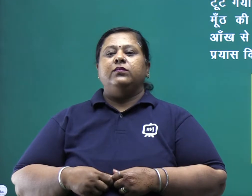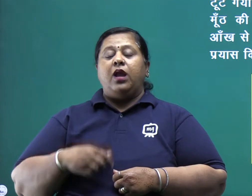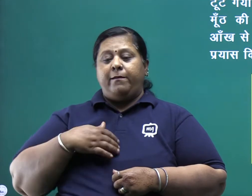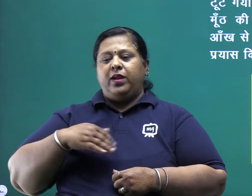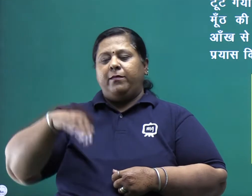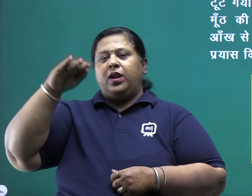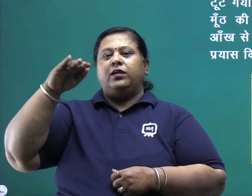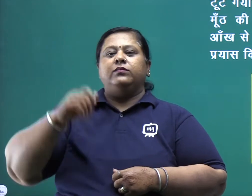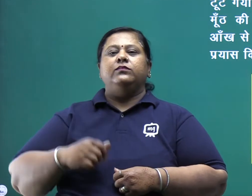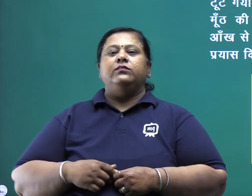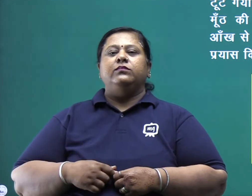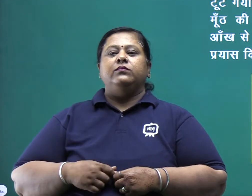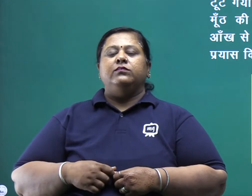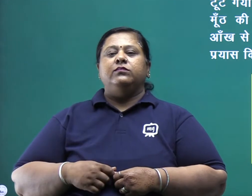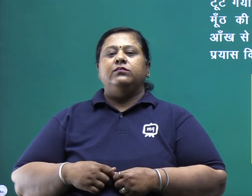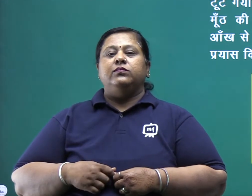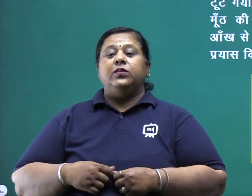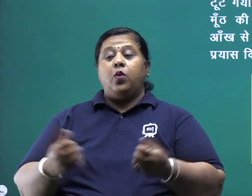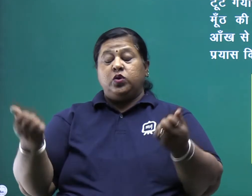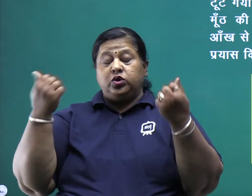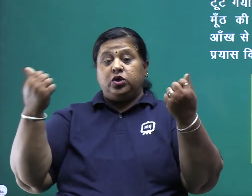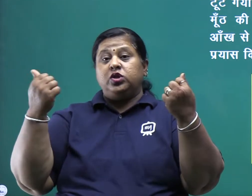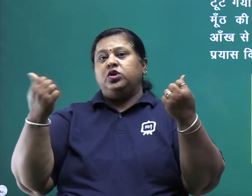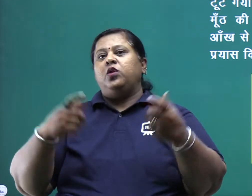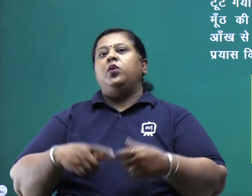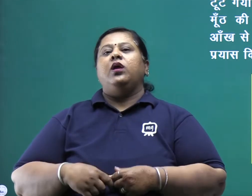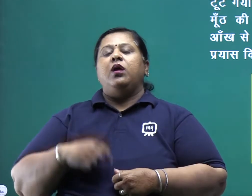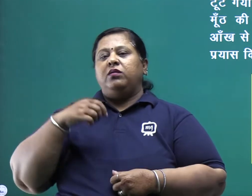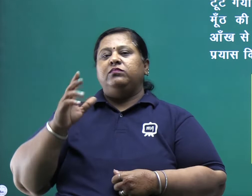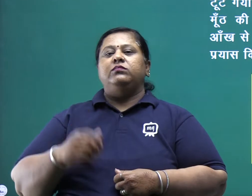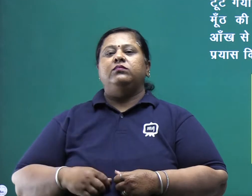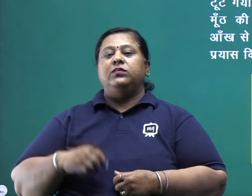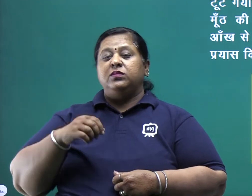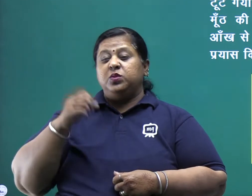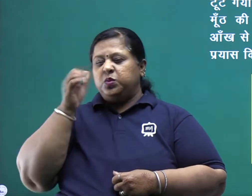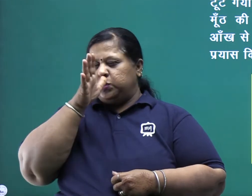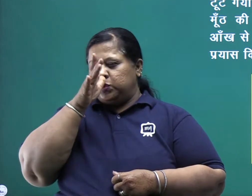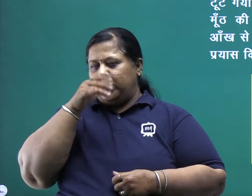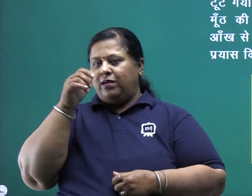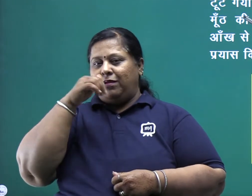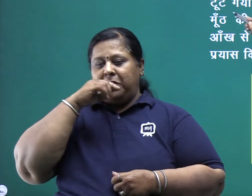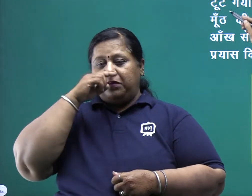अपने बड़े और शक्तिशाली होने का झूठा घमंड